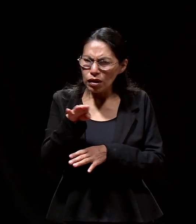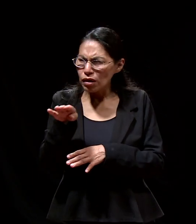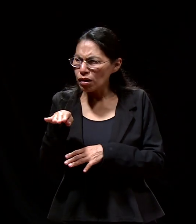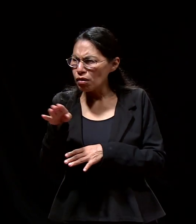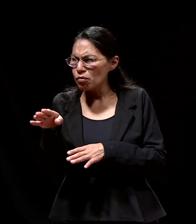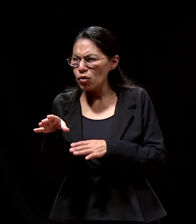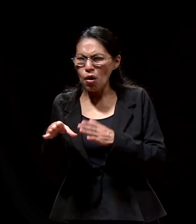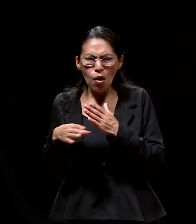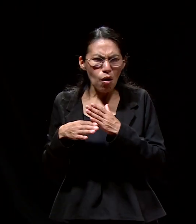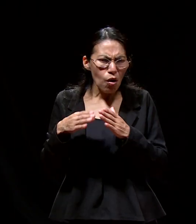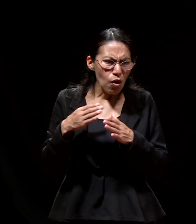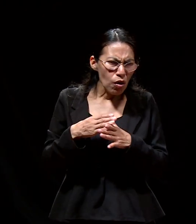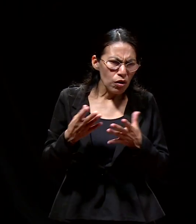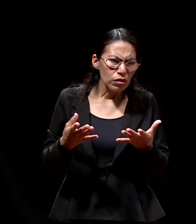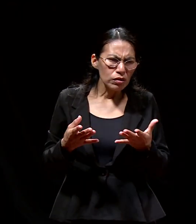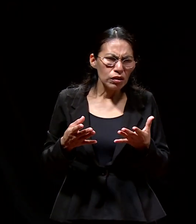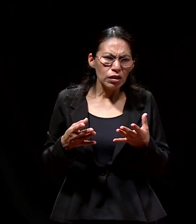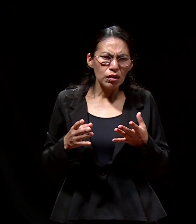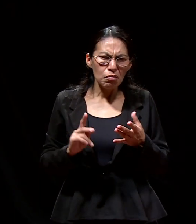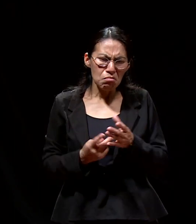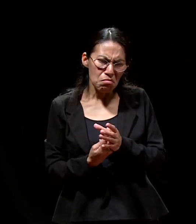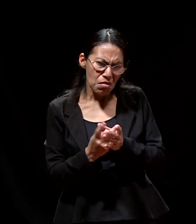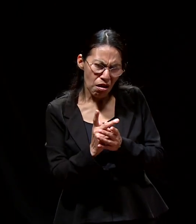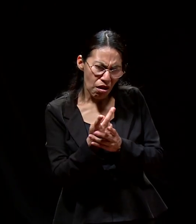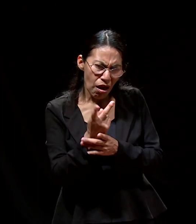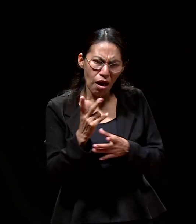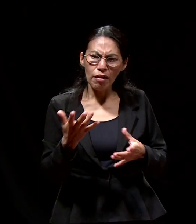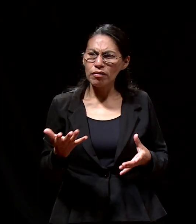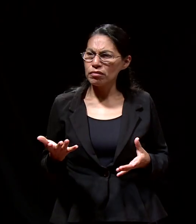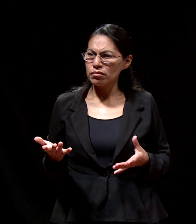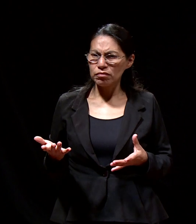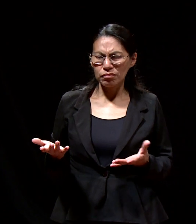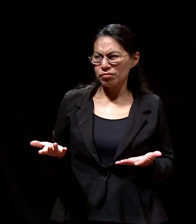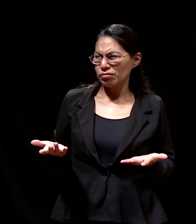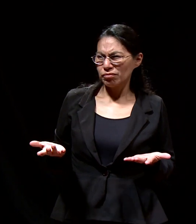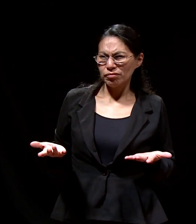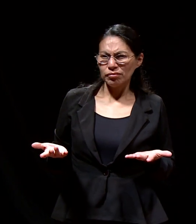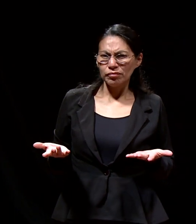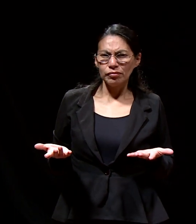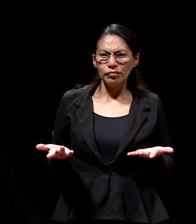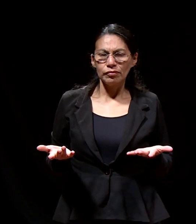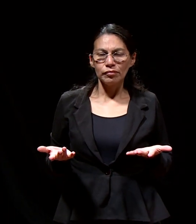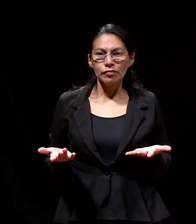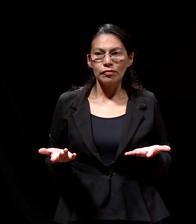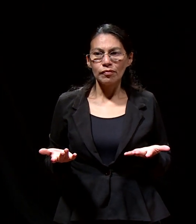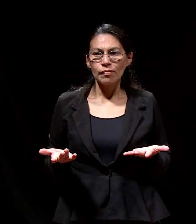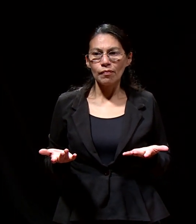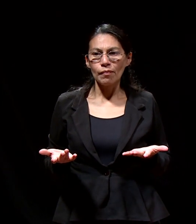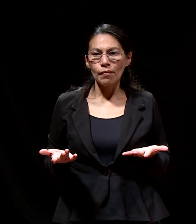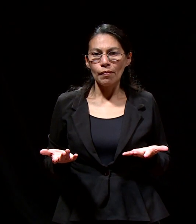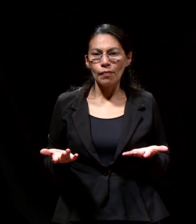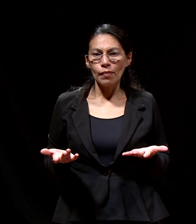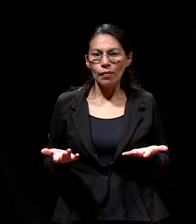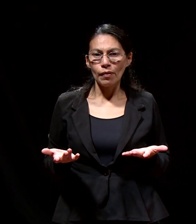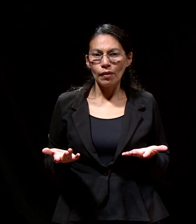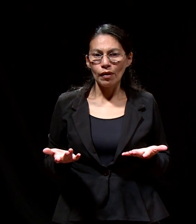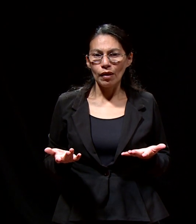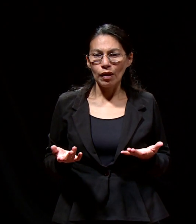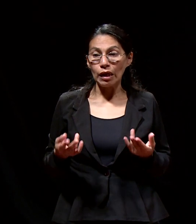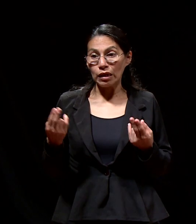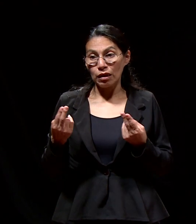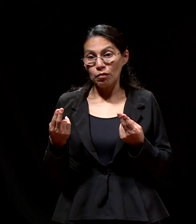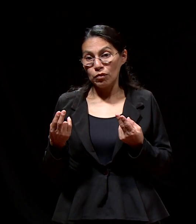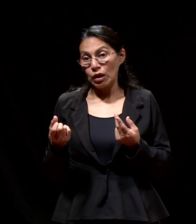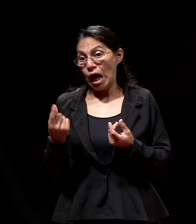en sus casitas en las macetas pero después yo dije pues no hemos hecho una